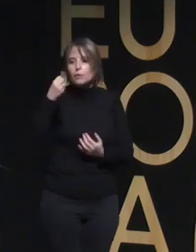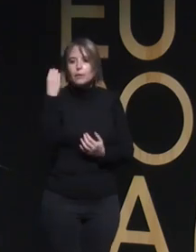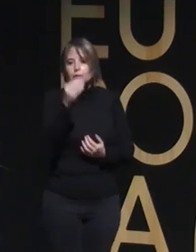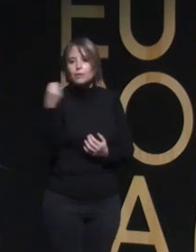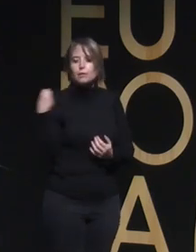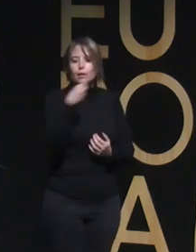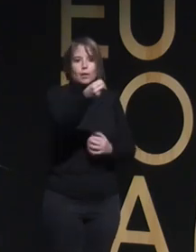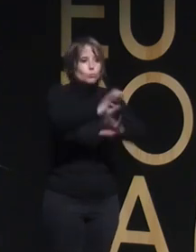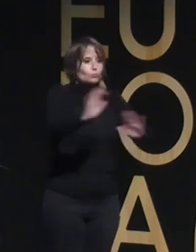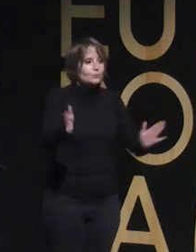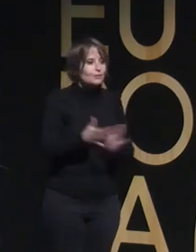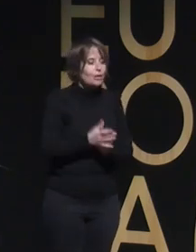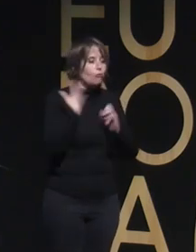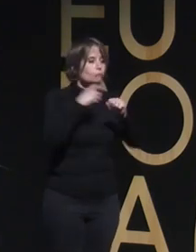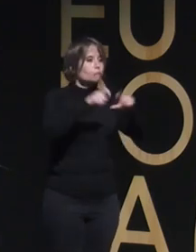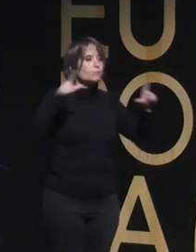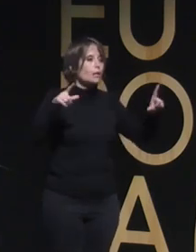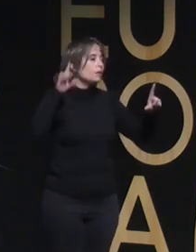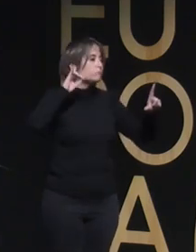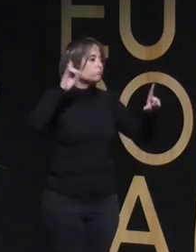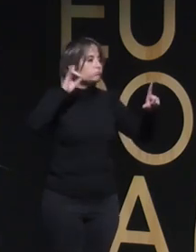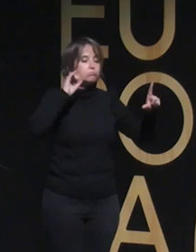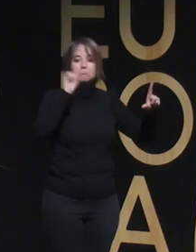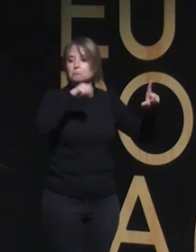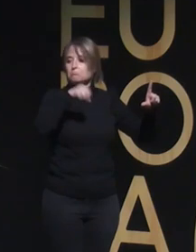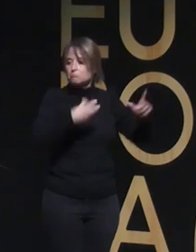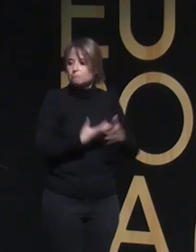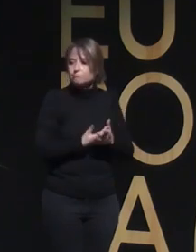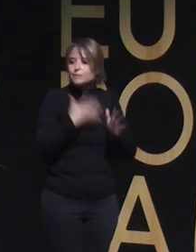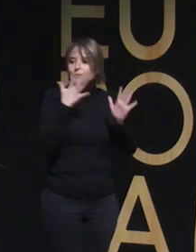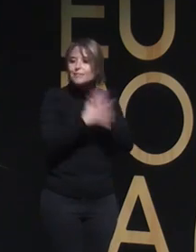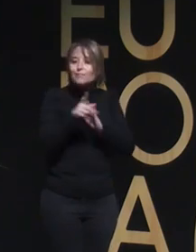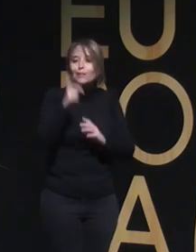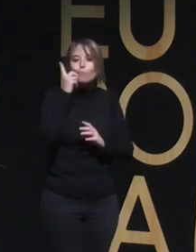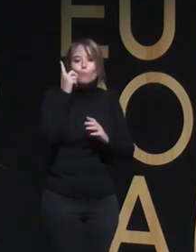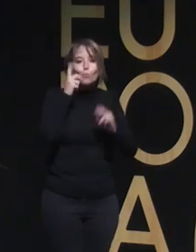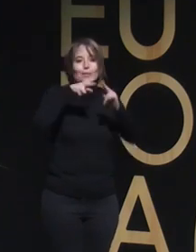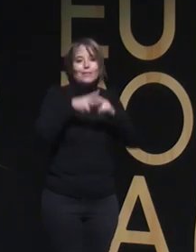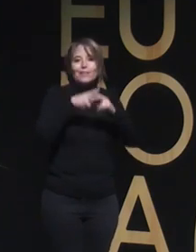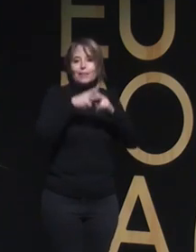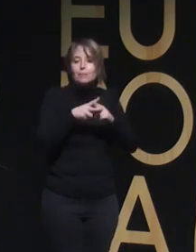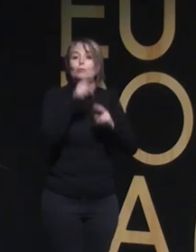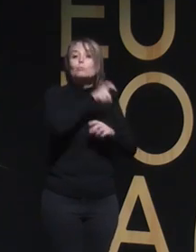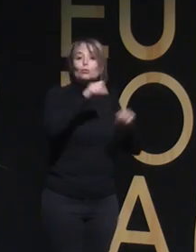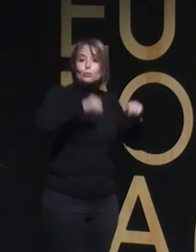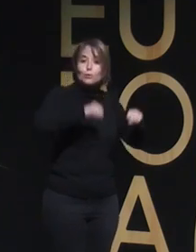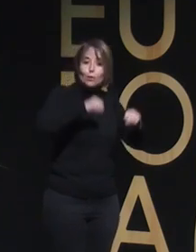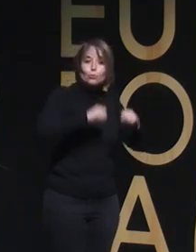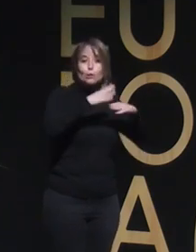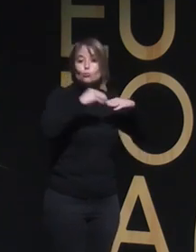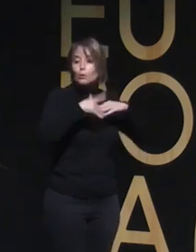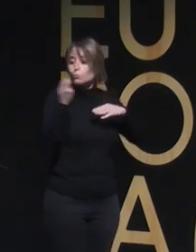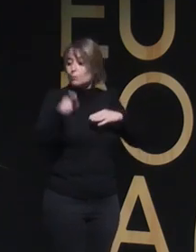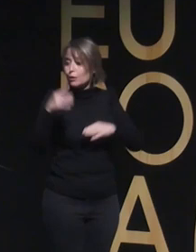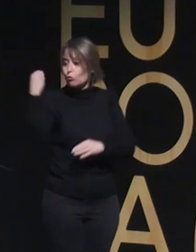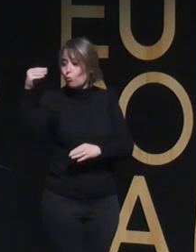cerramos. O encendemos la tele y... O sea, se ha convertido en una herramienta que los adultos también la usamos de forma parecida a ellos,